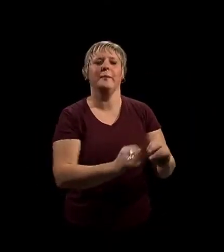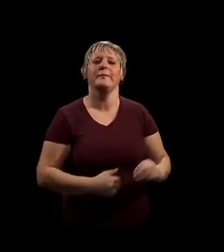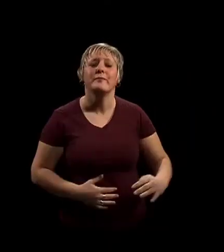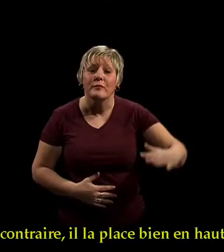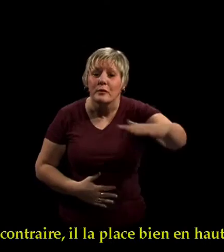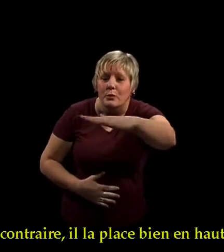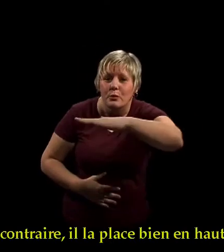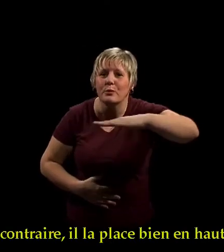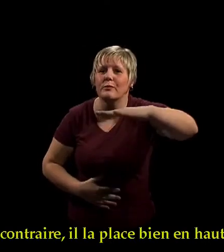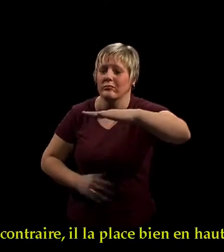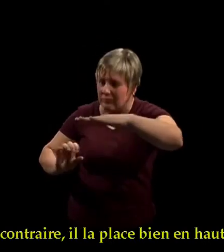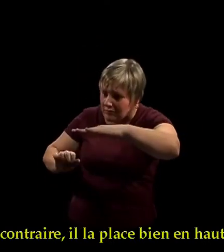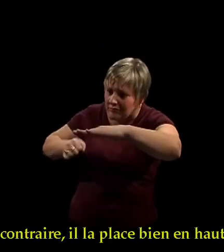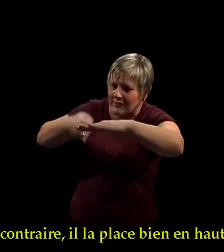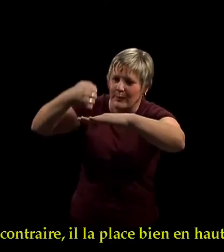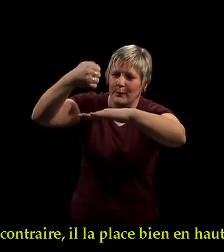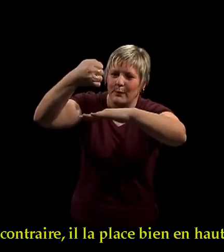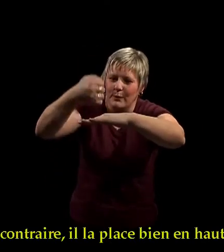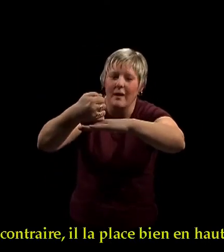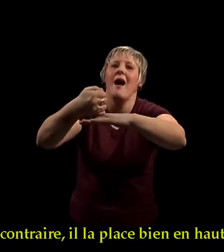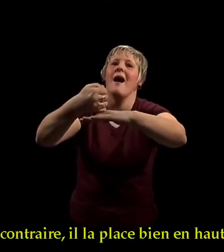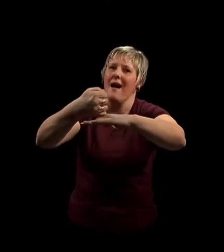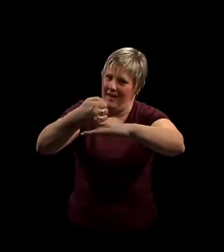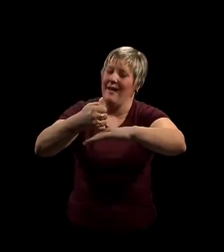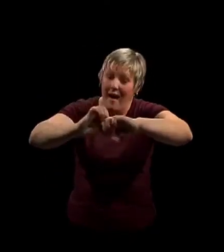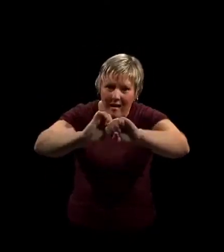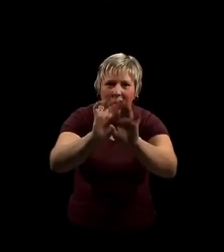Au contraire, il la place bien en haut.